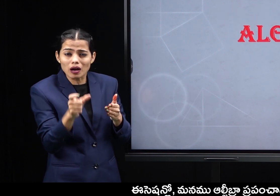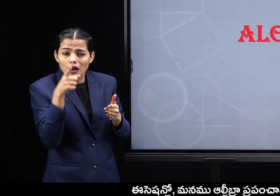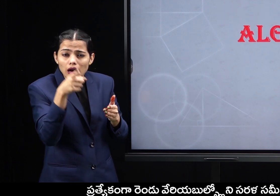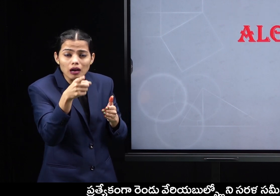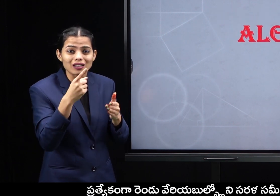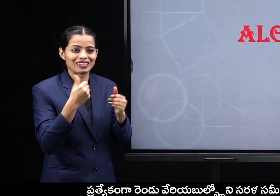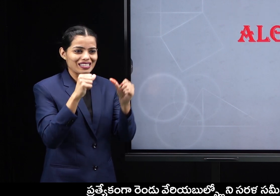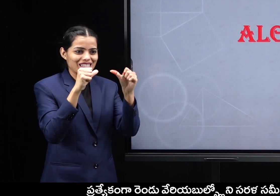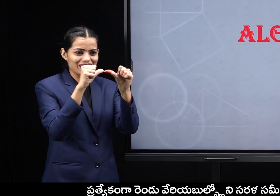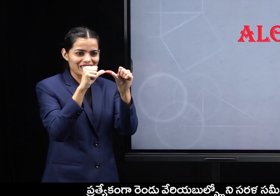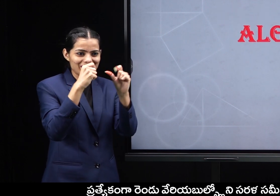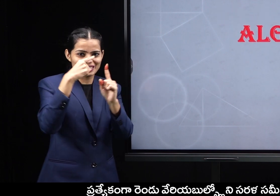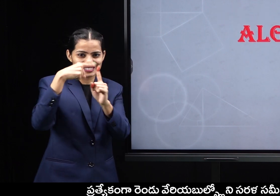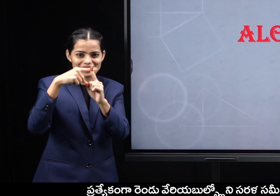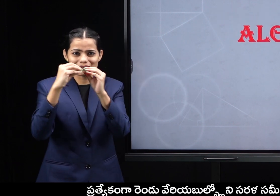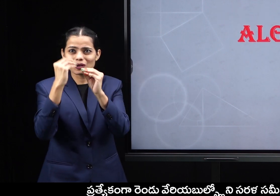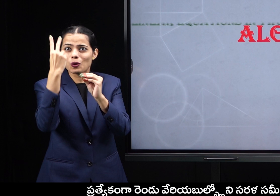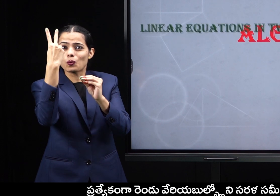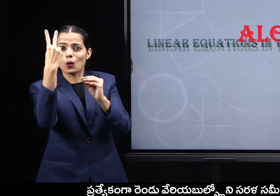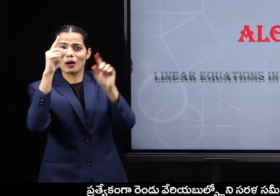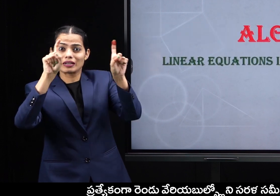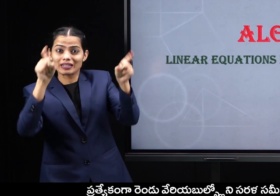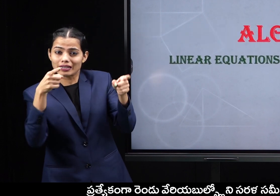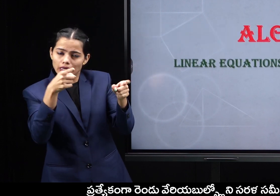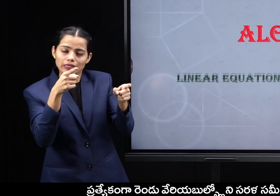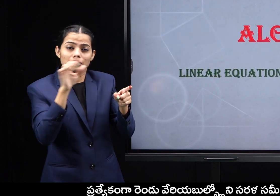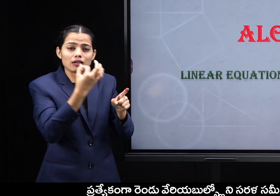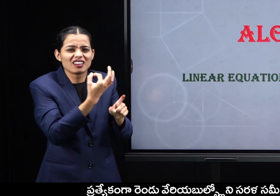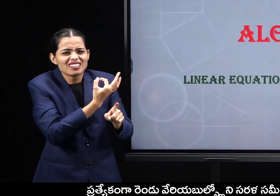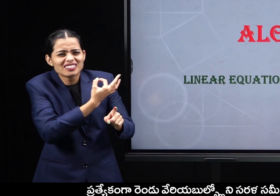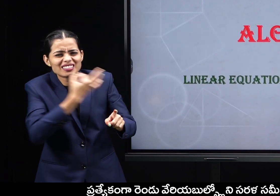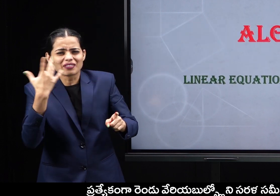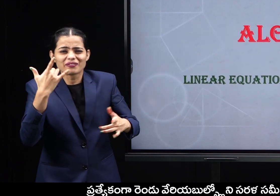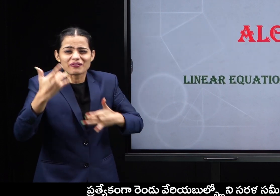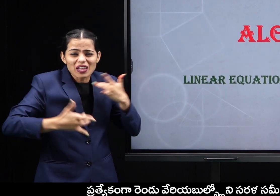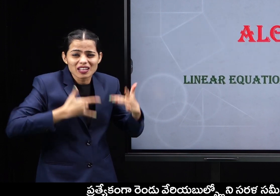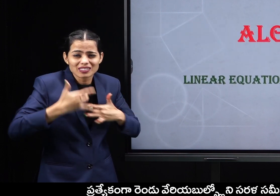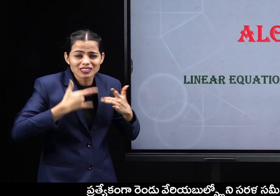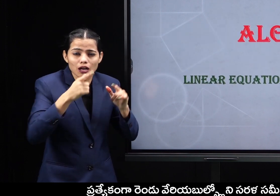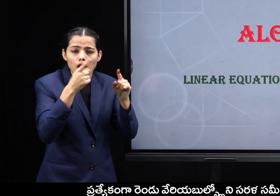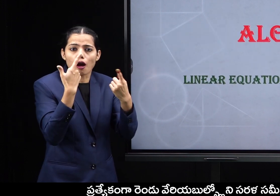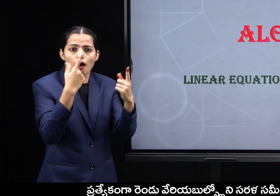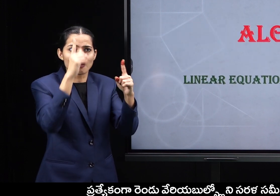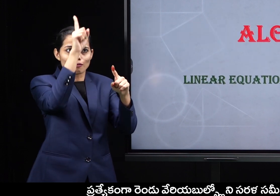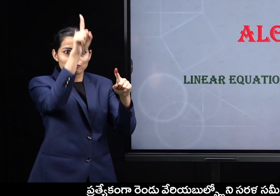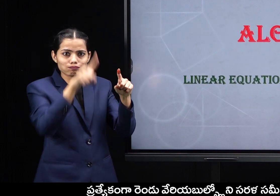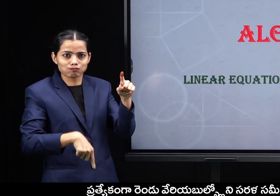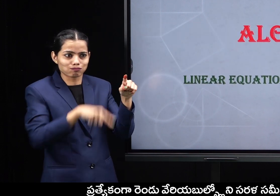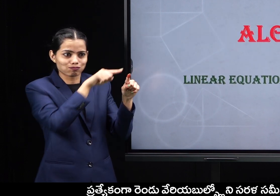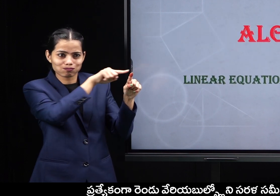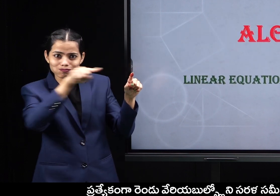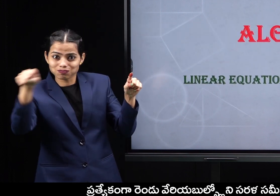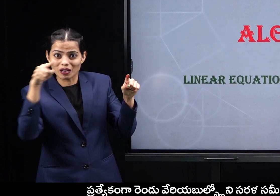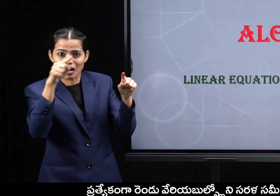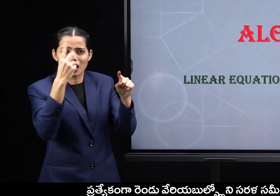పరిశీలిస్తాం. ప్రత్యేకంగా రెండు వేరియబుల్స్లోని సరళ సమీకరణాలపై దృష్టి సారిస్తుంది.